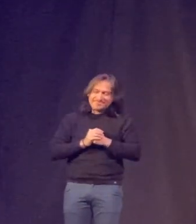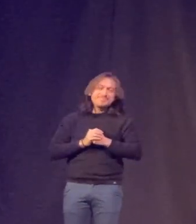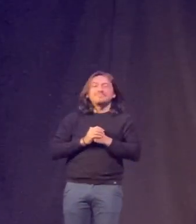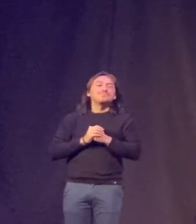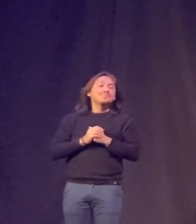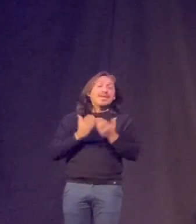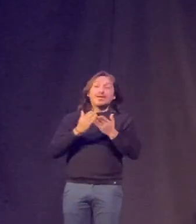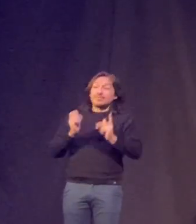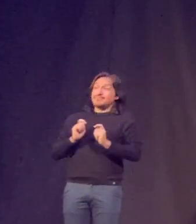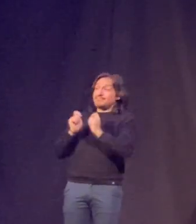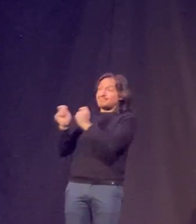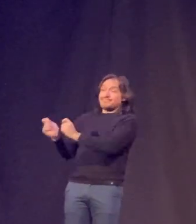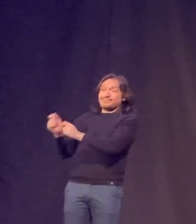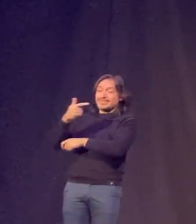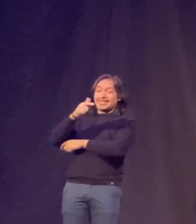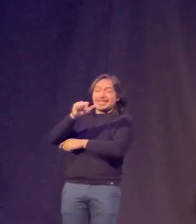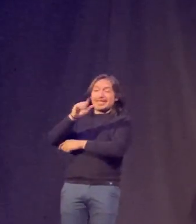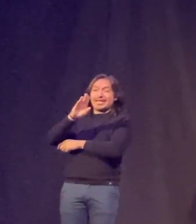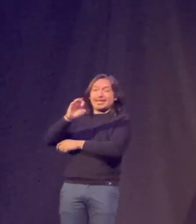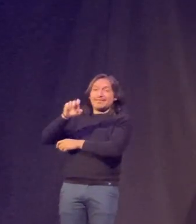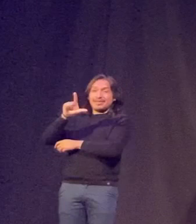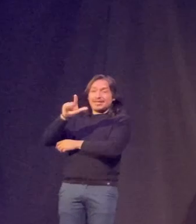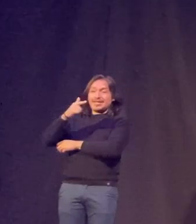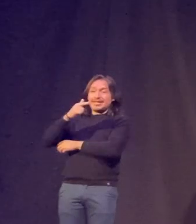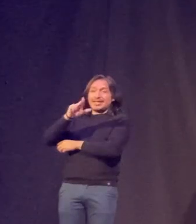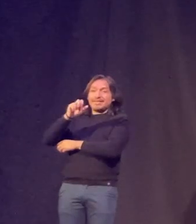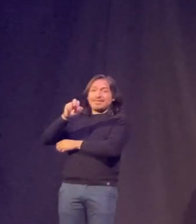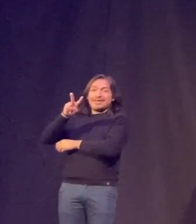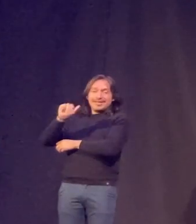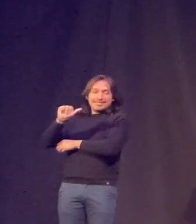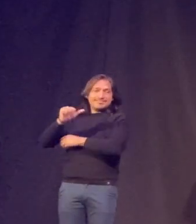Le cedo la palabra a Gabriel Guevara.